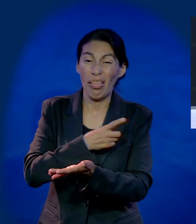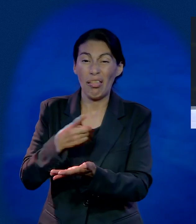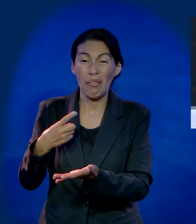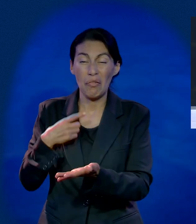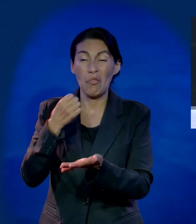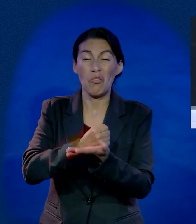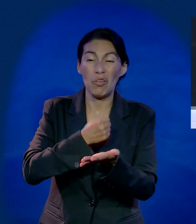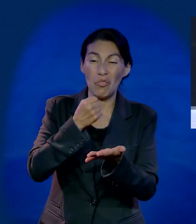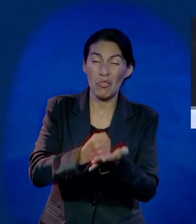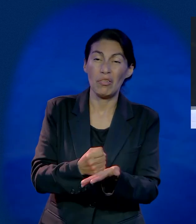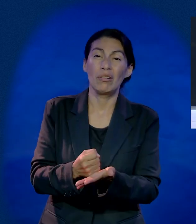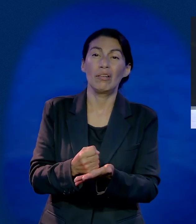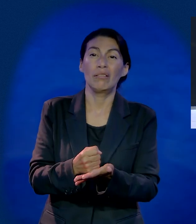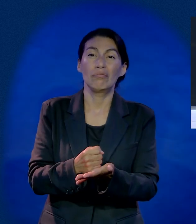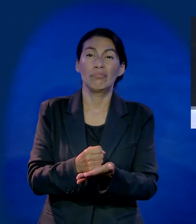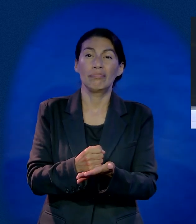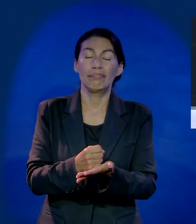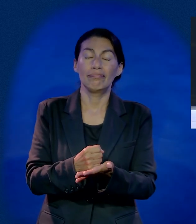modelo forzado.